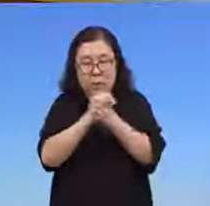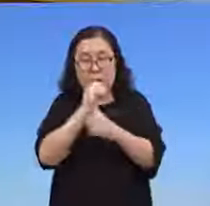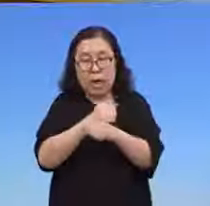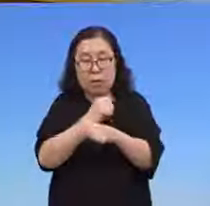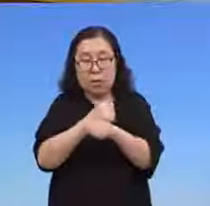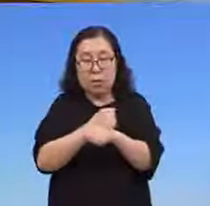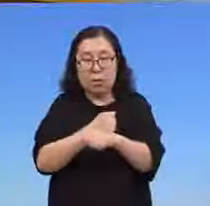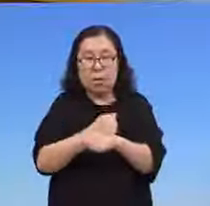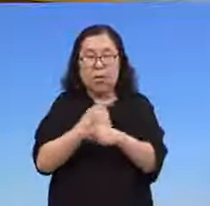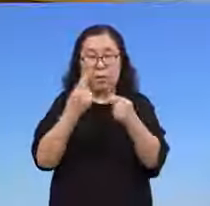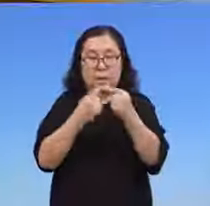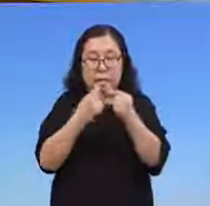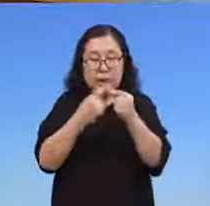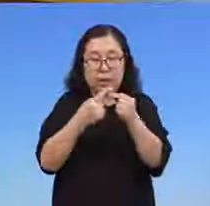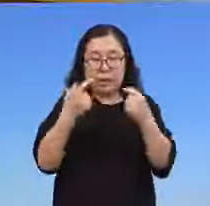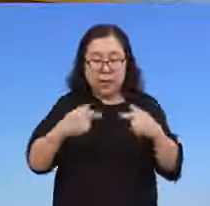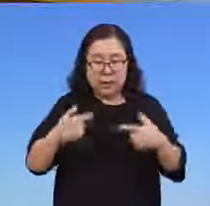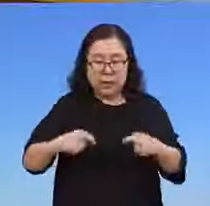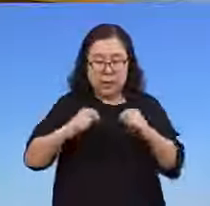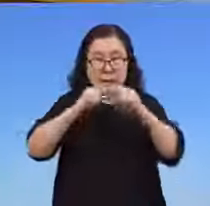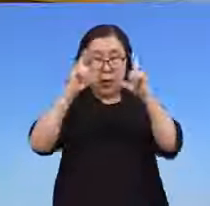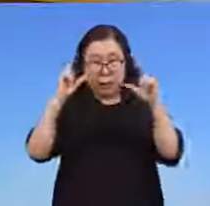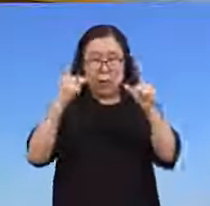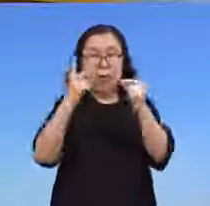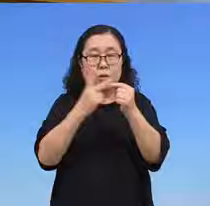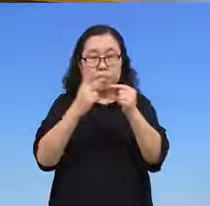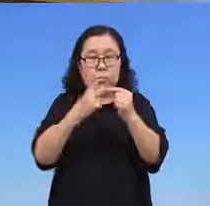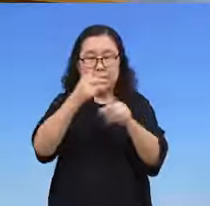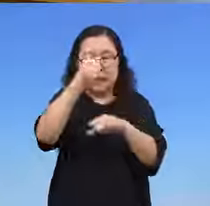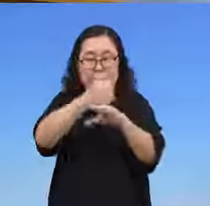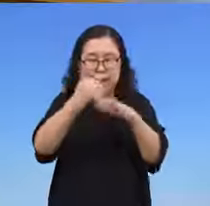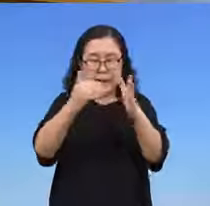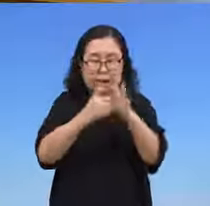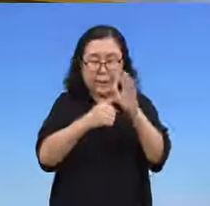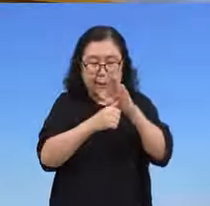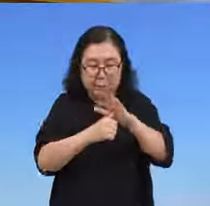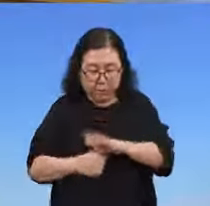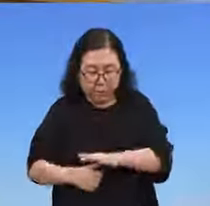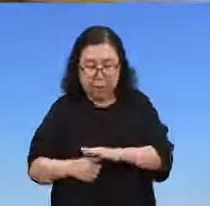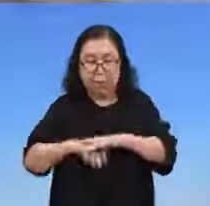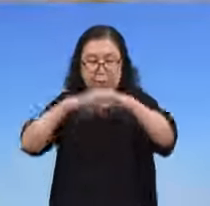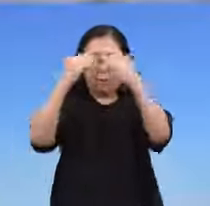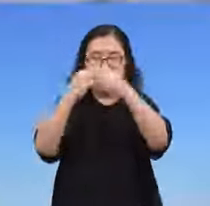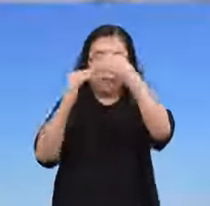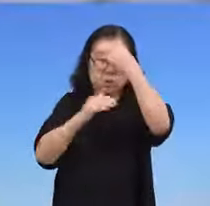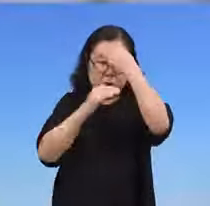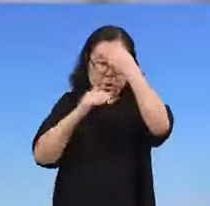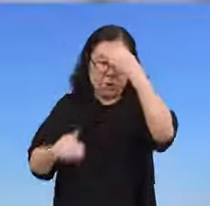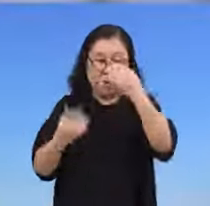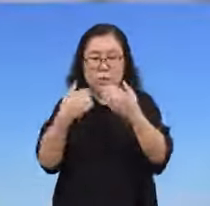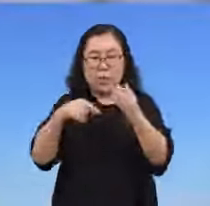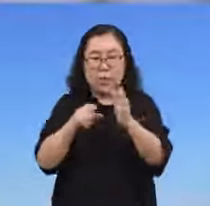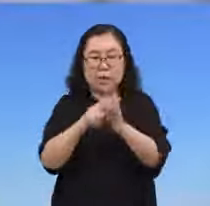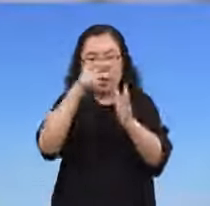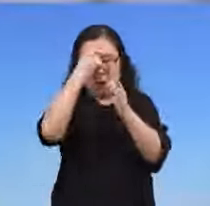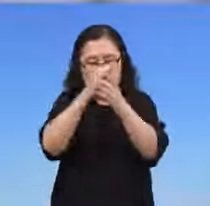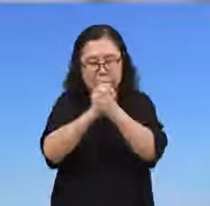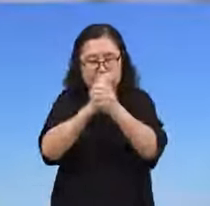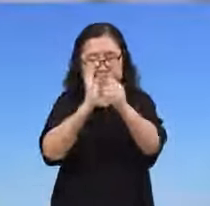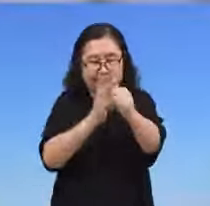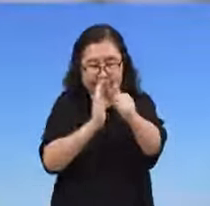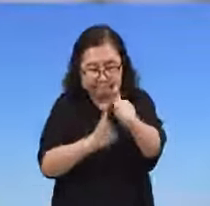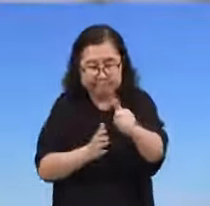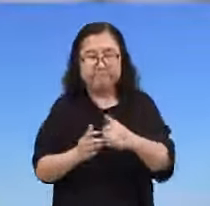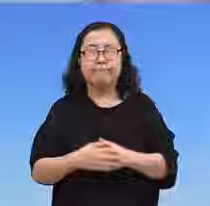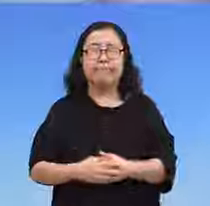둘째, 끝까지 참으면서 모든 성도를 위하여 간구하십시오. 오늘 결론을 이렇게 맺기를